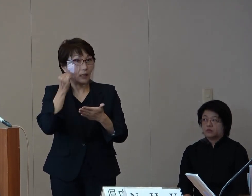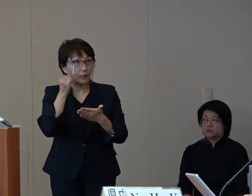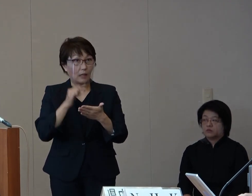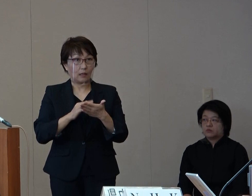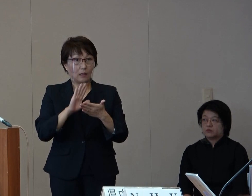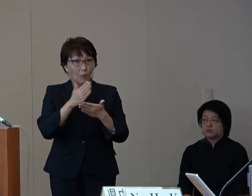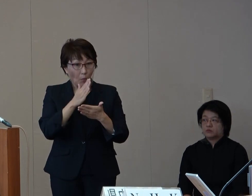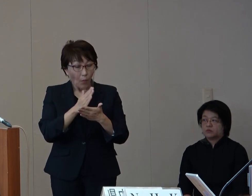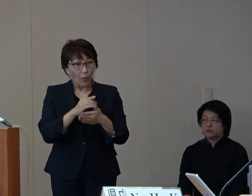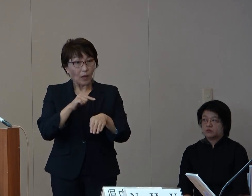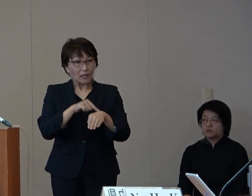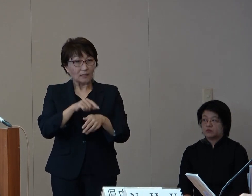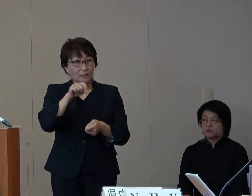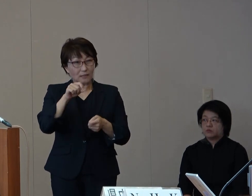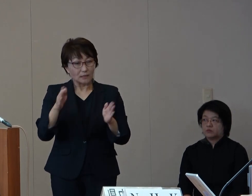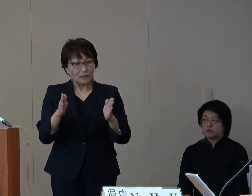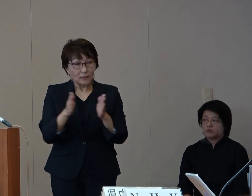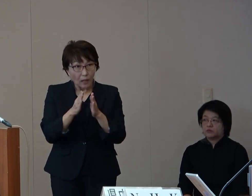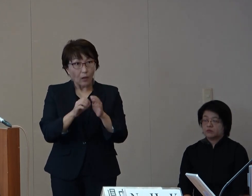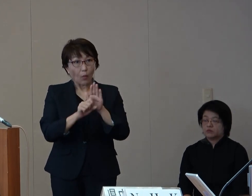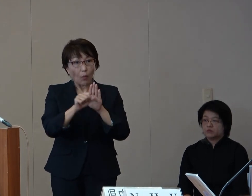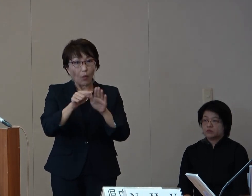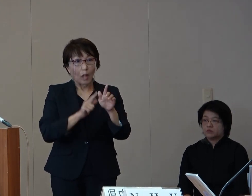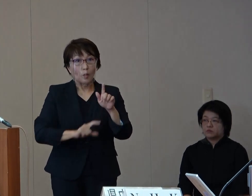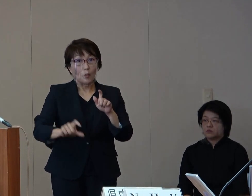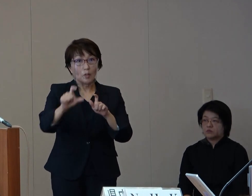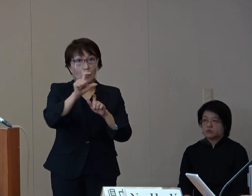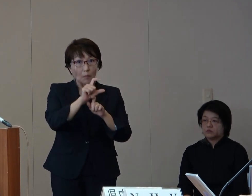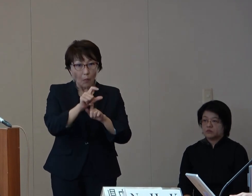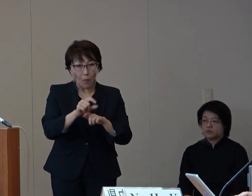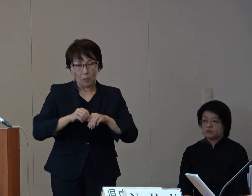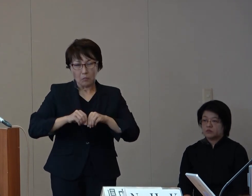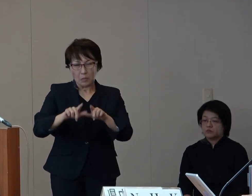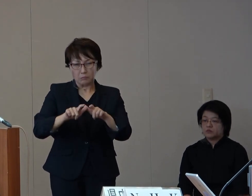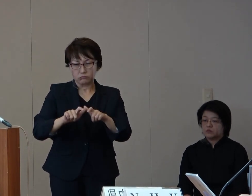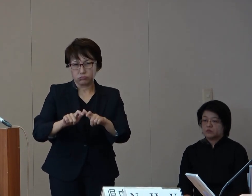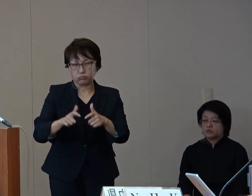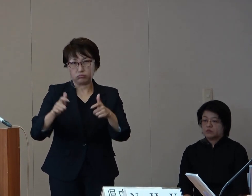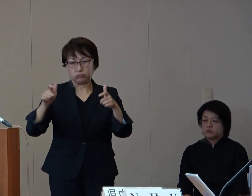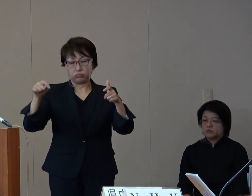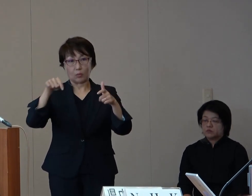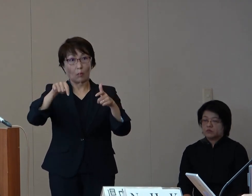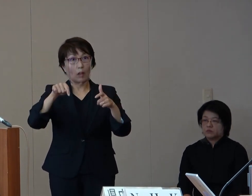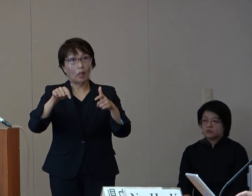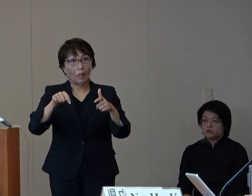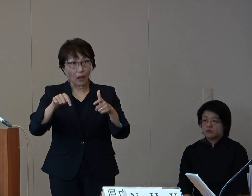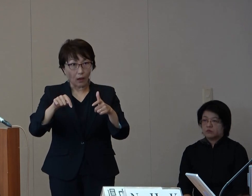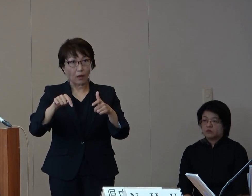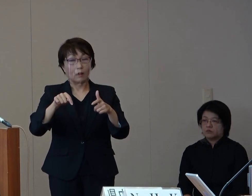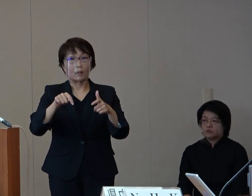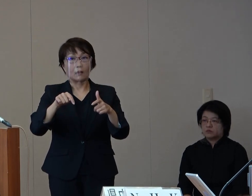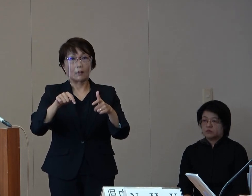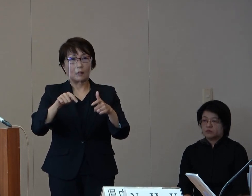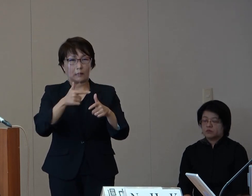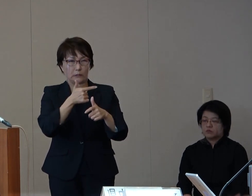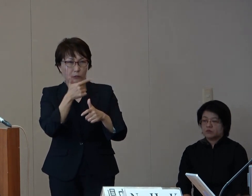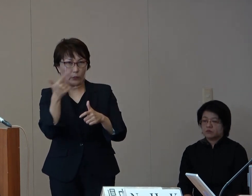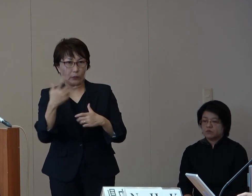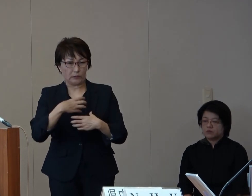もしかしその木さんの本かよりも感染拡大が急増しているすべく崎城に